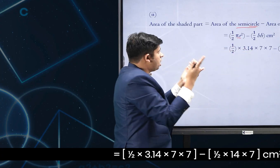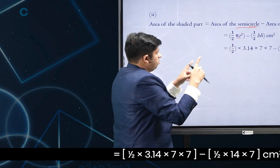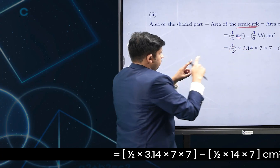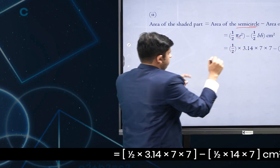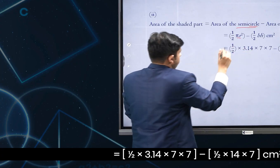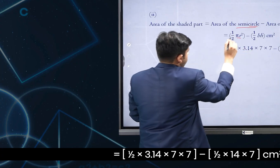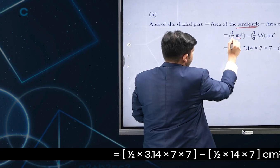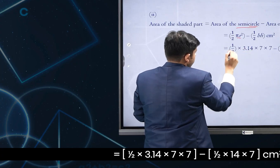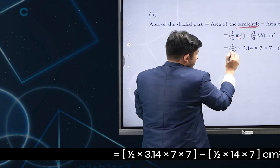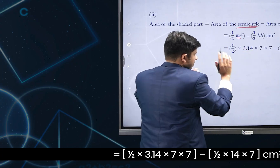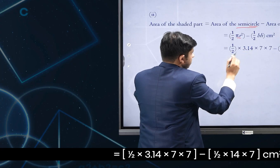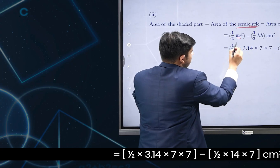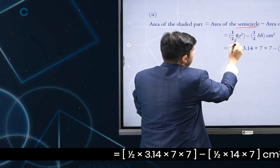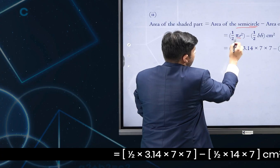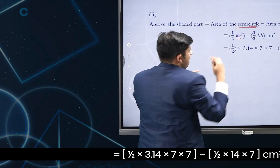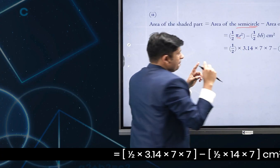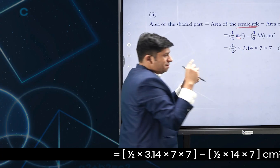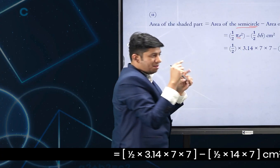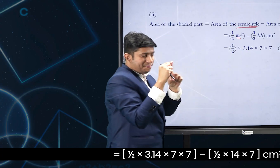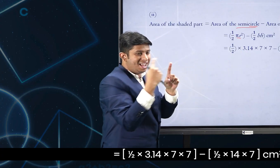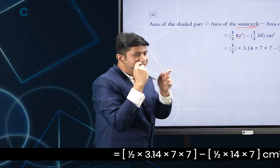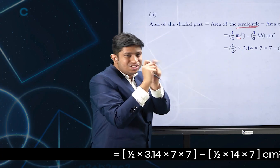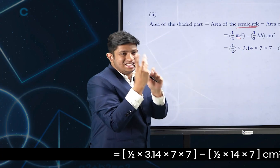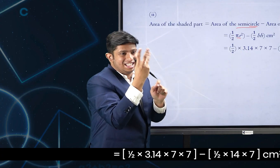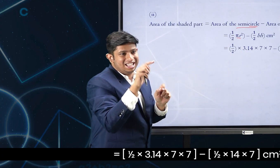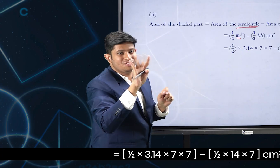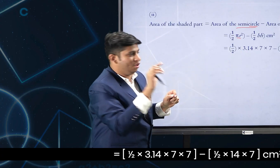14 பெருக்கல் 7 சென்டிமீட்டர் மேலிலக்கு 2.